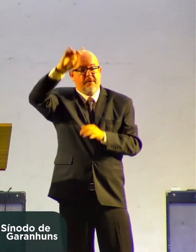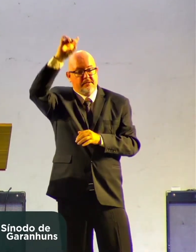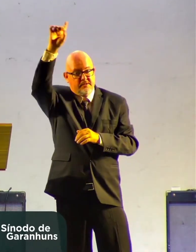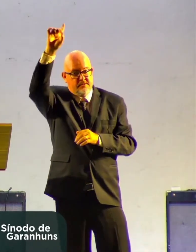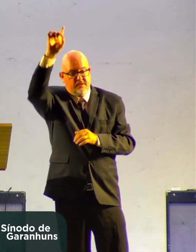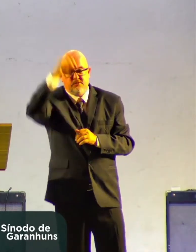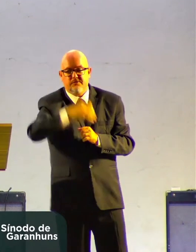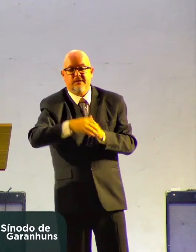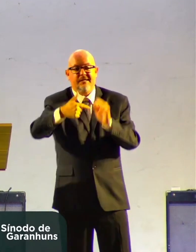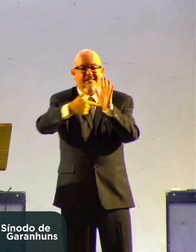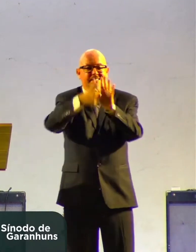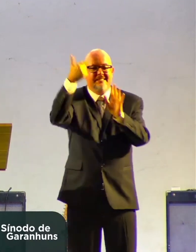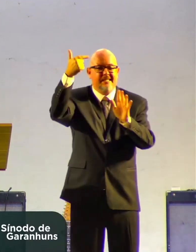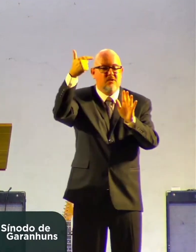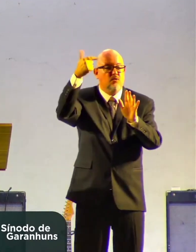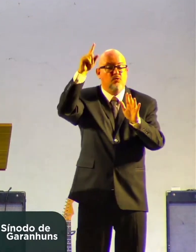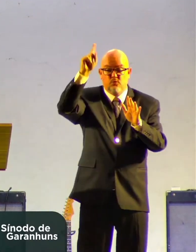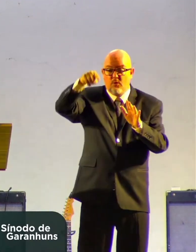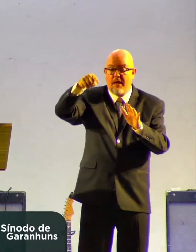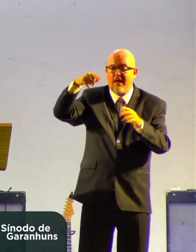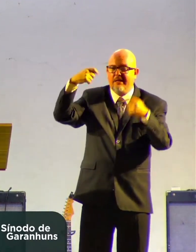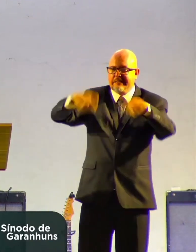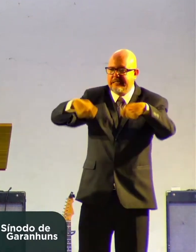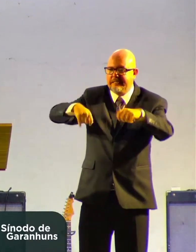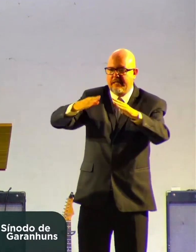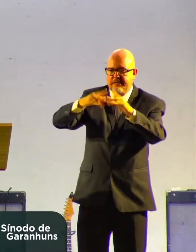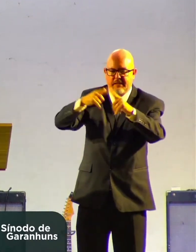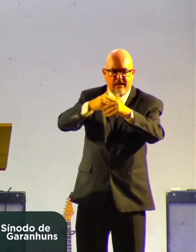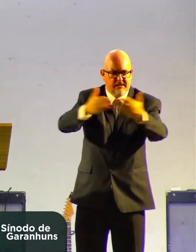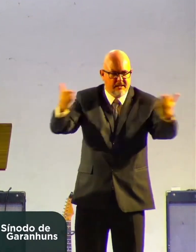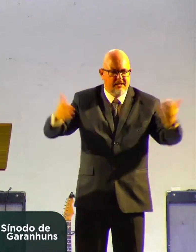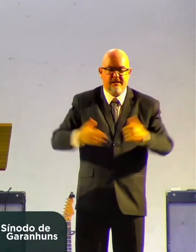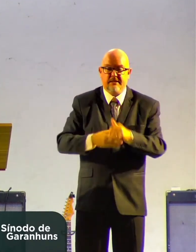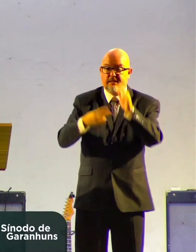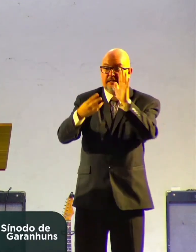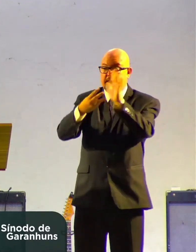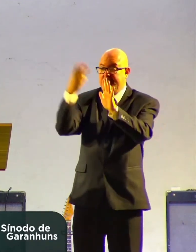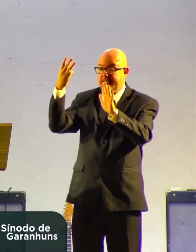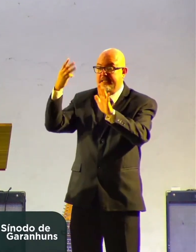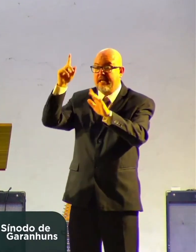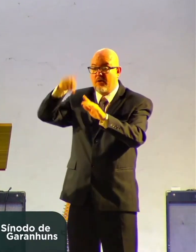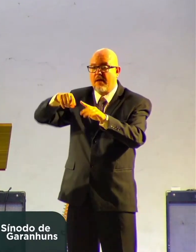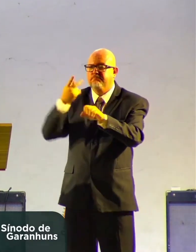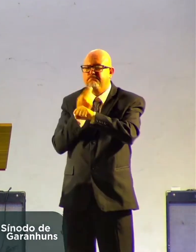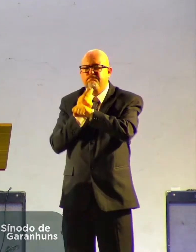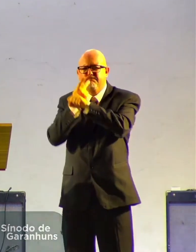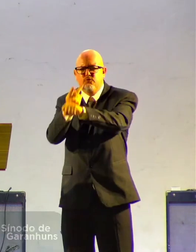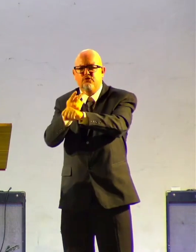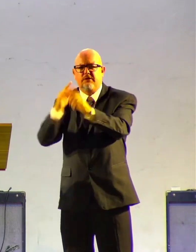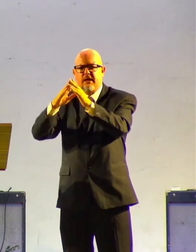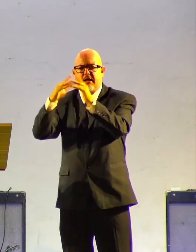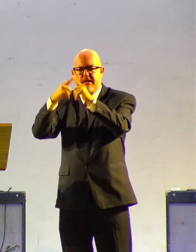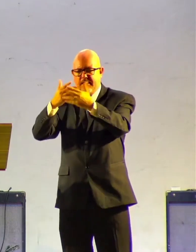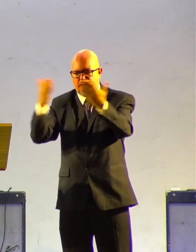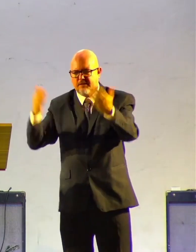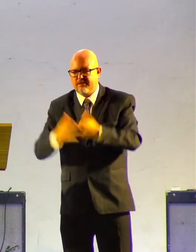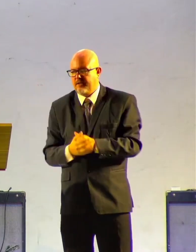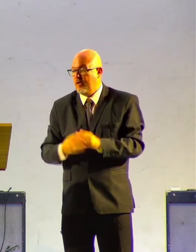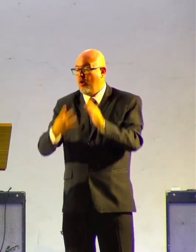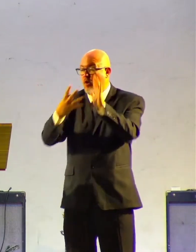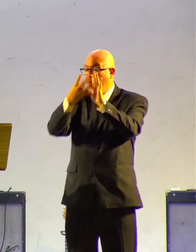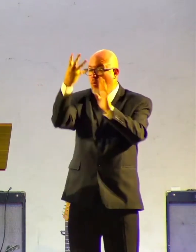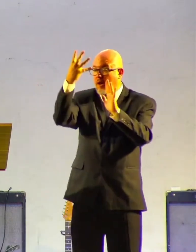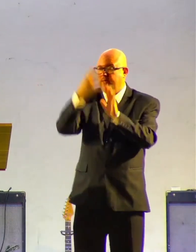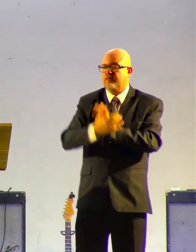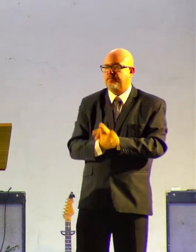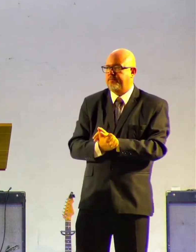Deus. Segundo, o avivamento é necessidade da igreja. Terceiro, o avivamento deve ser buscado pela igreja.